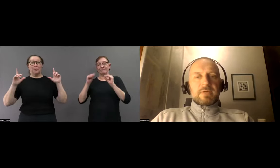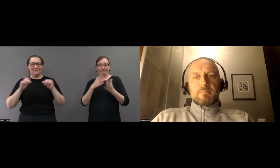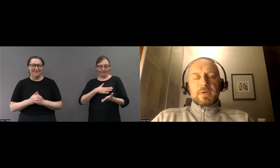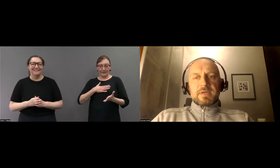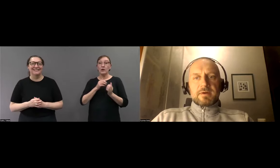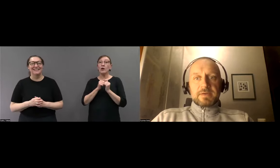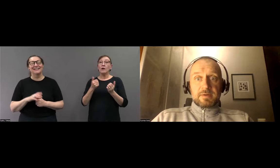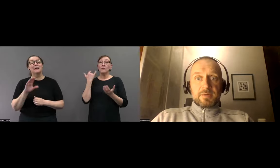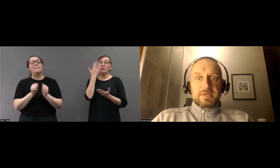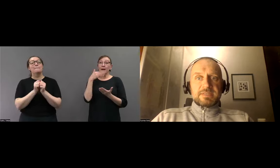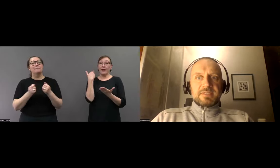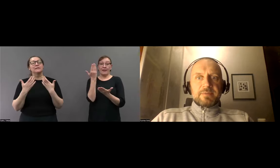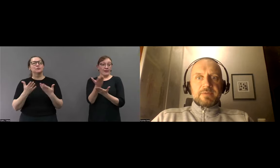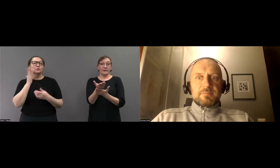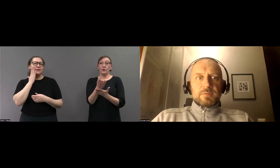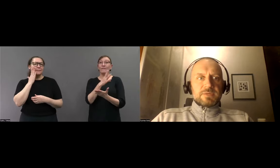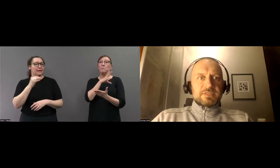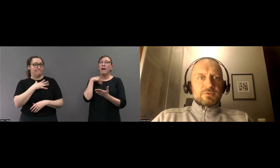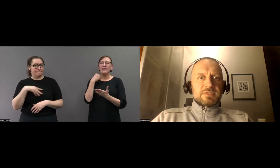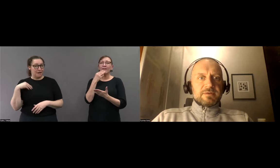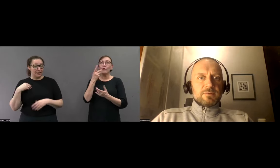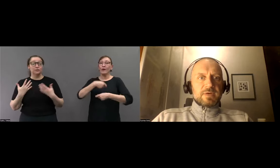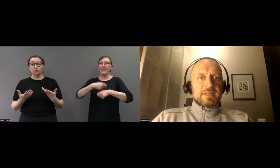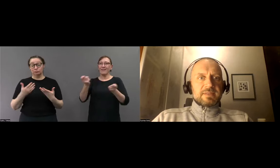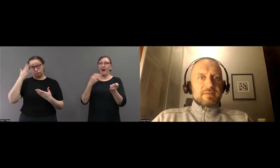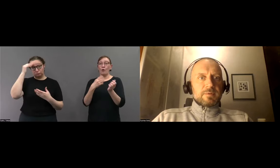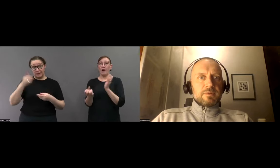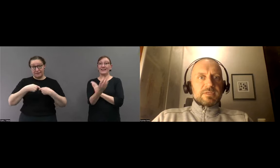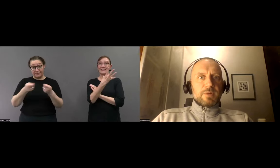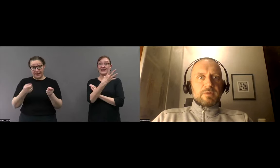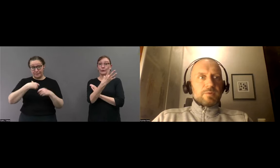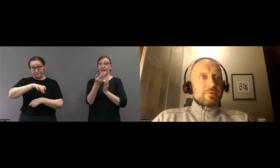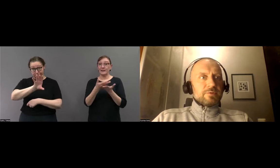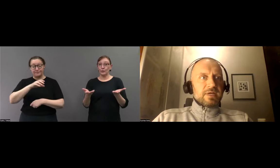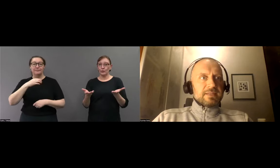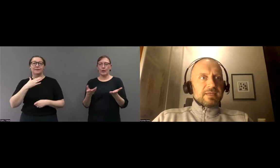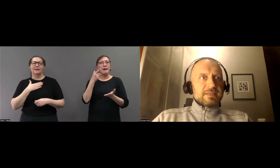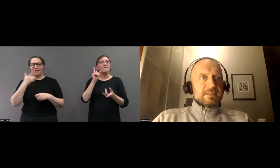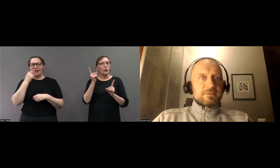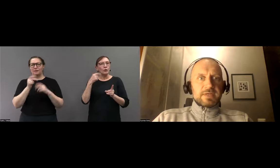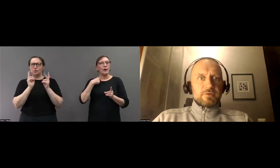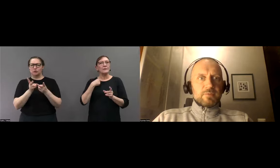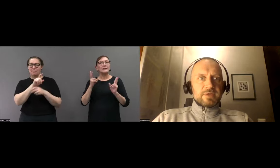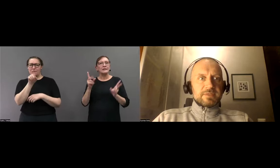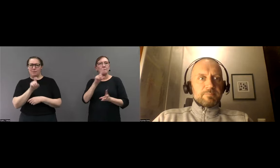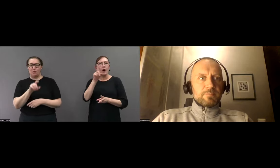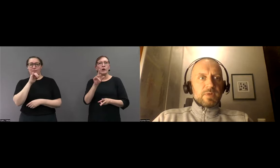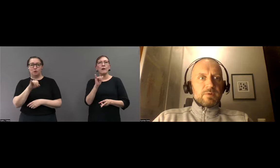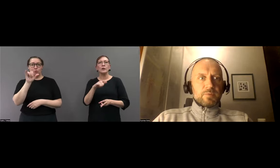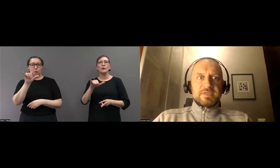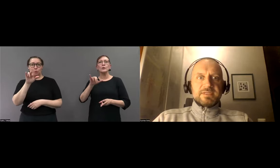pyytää Marikaa jakamaan esimerkiksi minun esitystäni. Luulen, että minulla on sama ongelma kuin Jyrillä, että en saa tuota näkymään